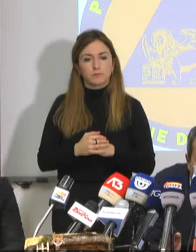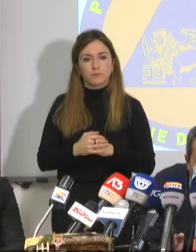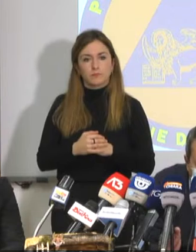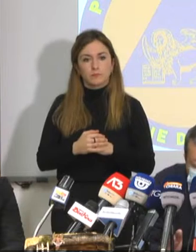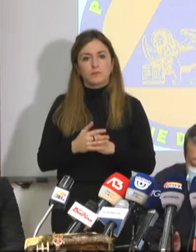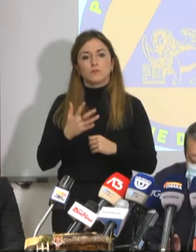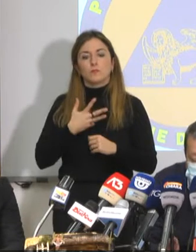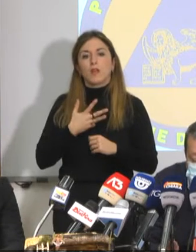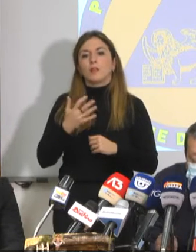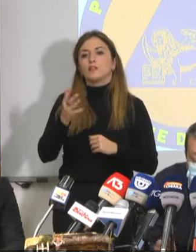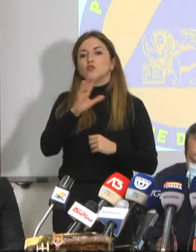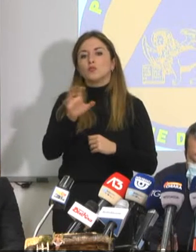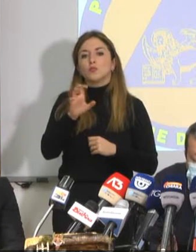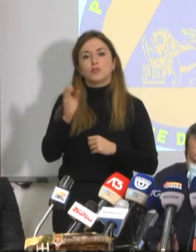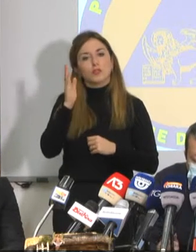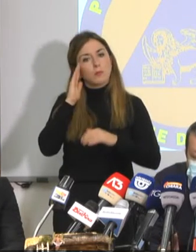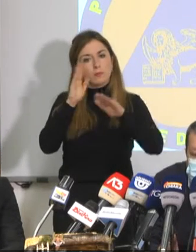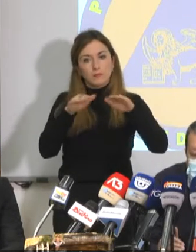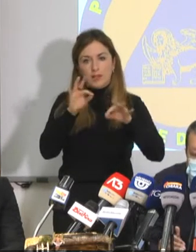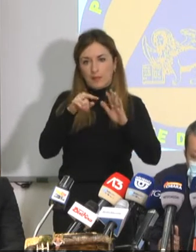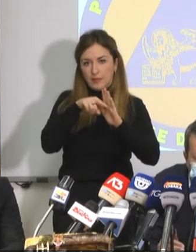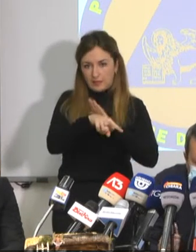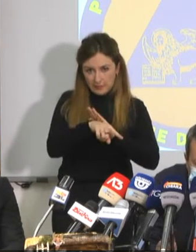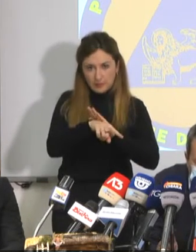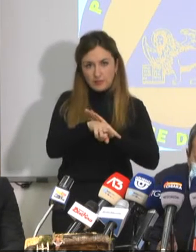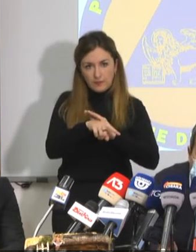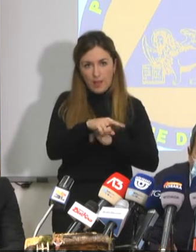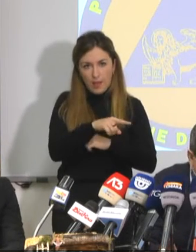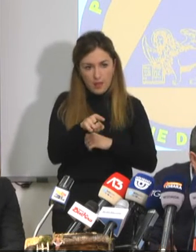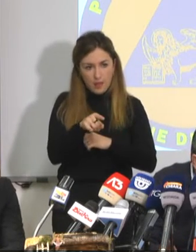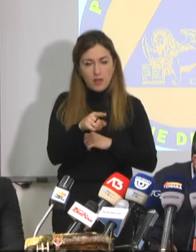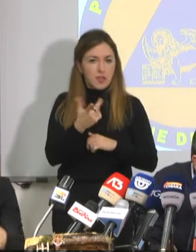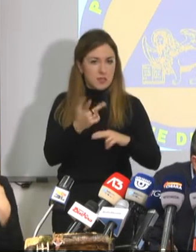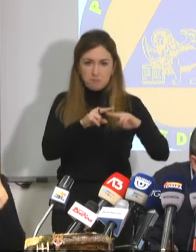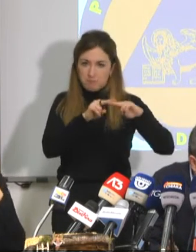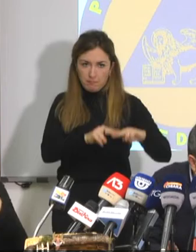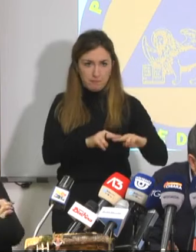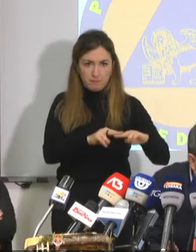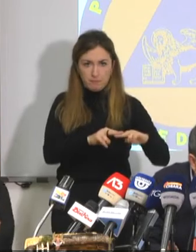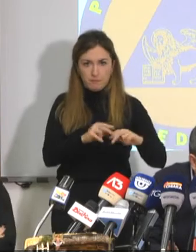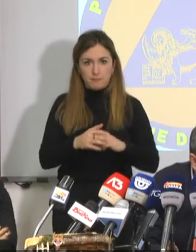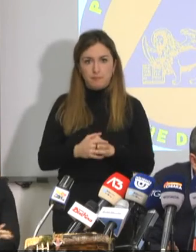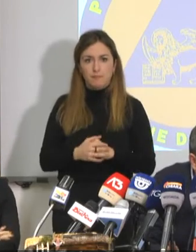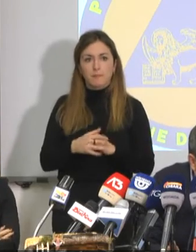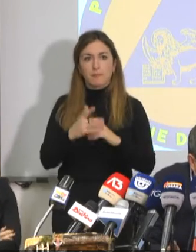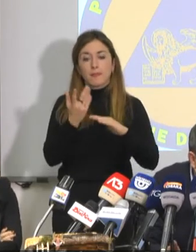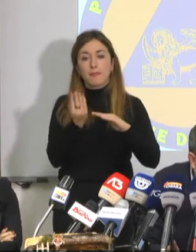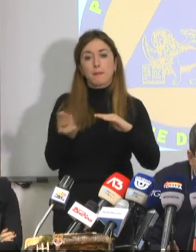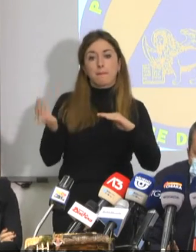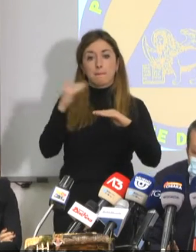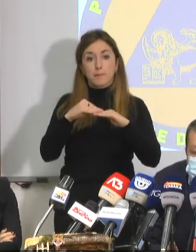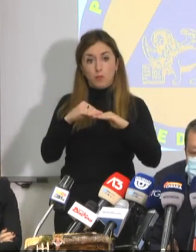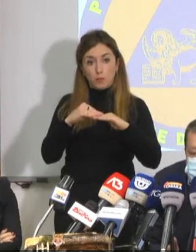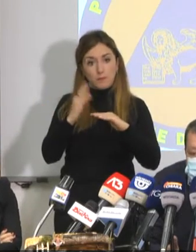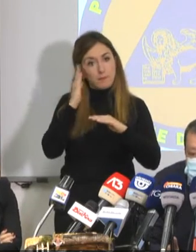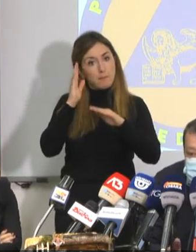dei 500 erotti posti letto di terapia intensiva che abbiamo stabili e ci si va ad aggiungere i